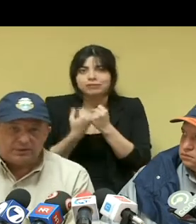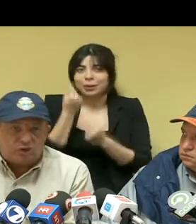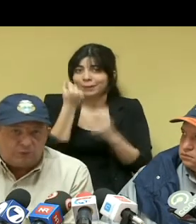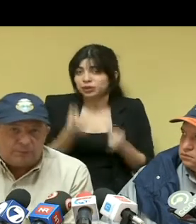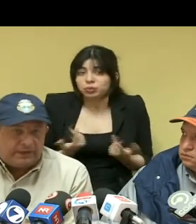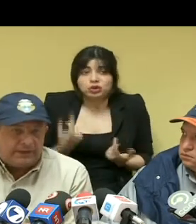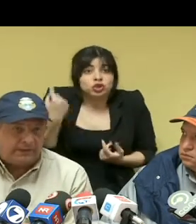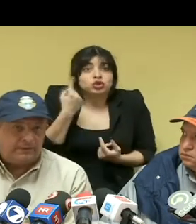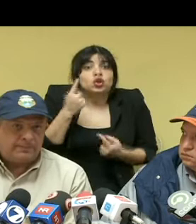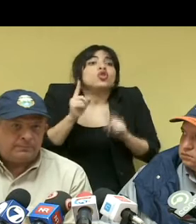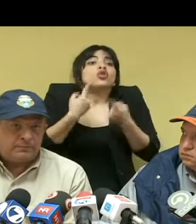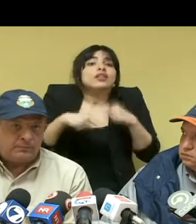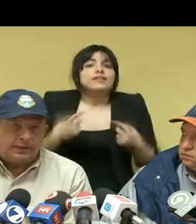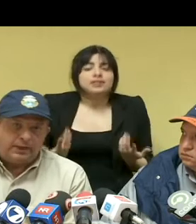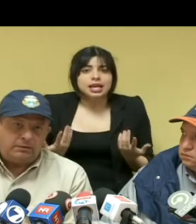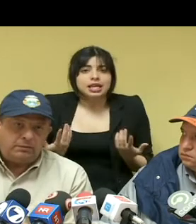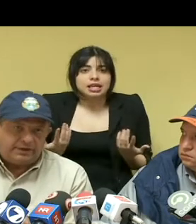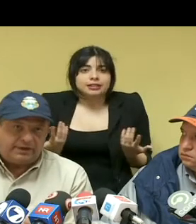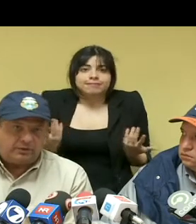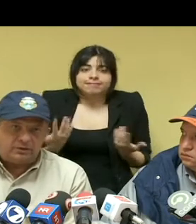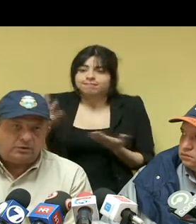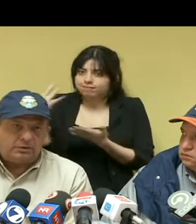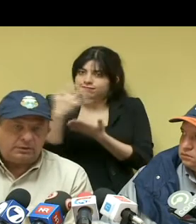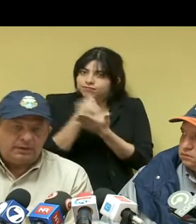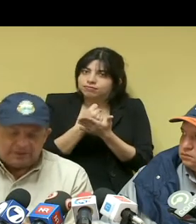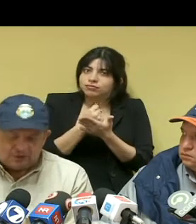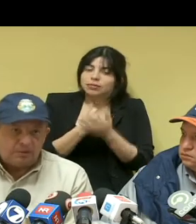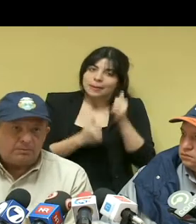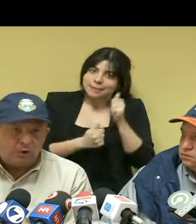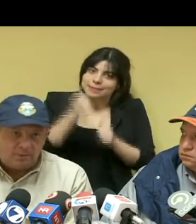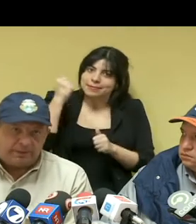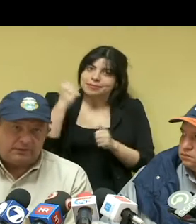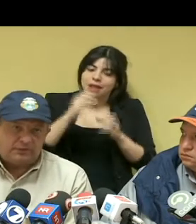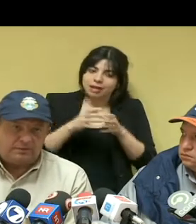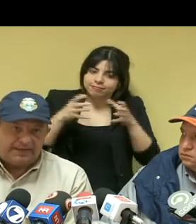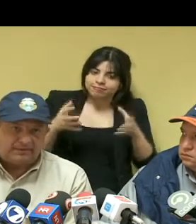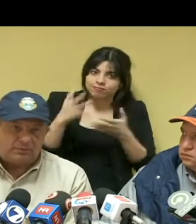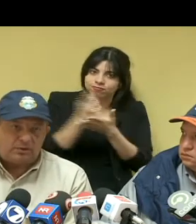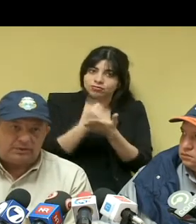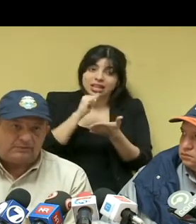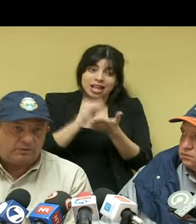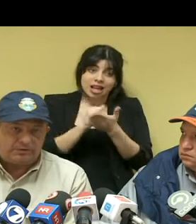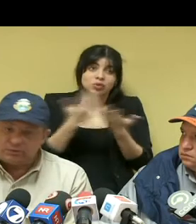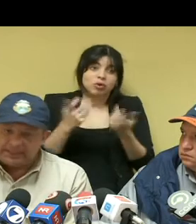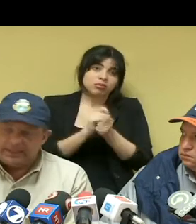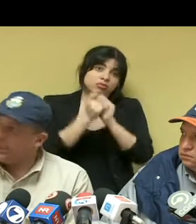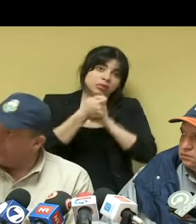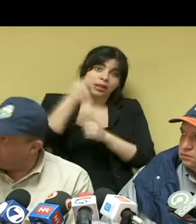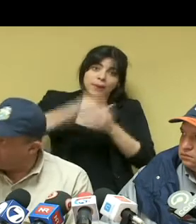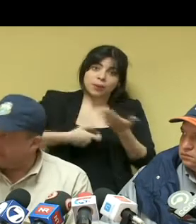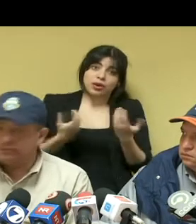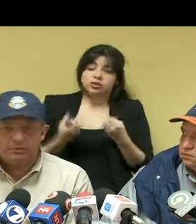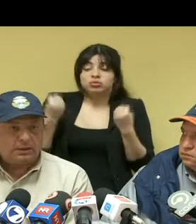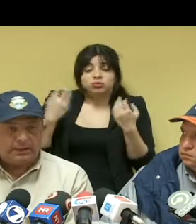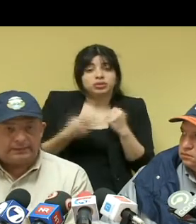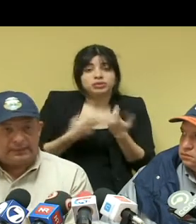presupuestario que solo podrá venir de una recaudación de mayor volumen. Y eso pasa por la reforma tributaria en